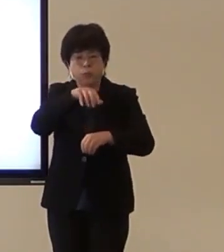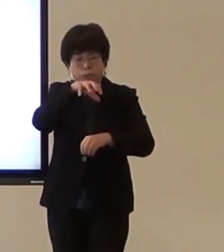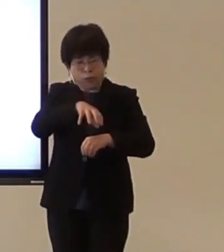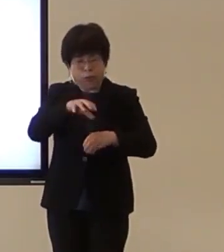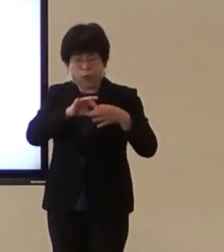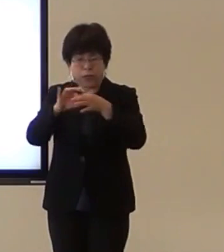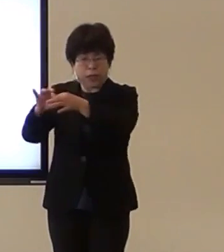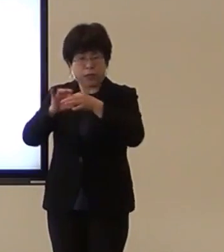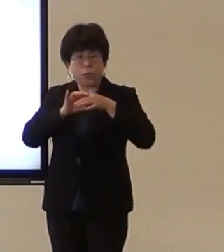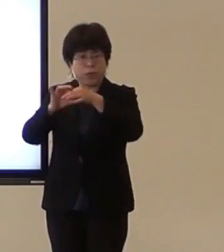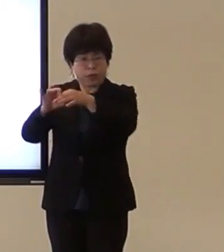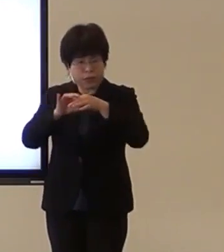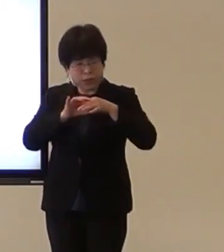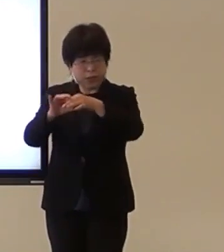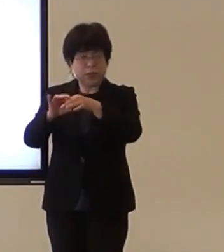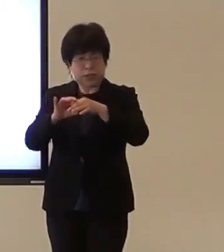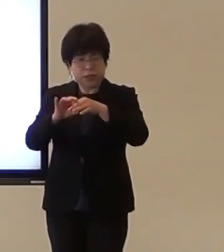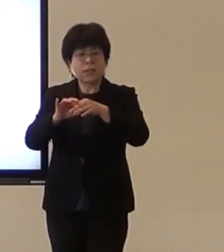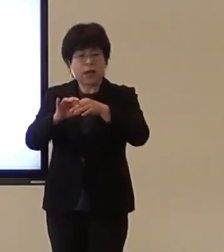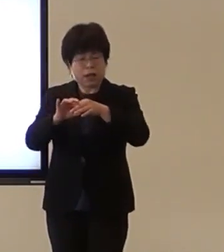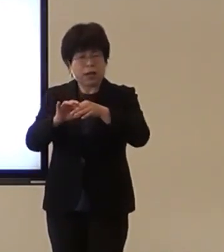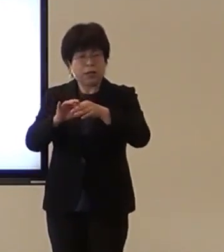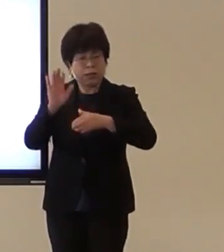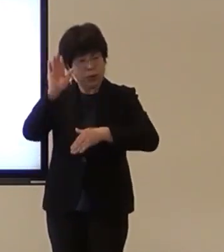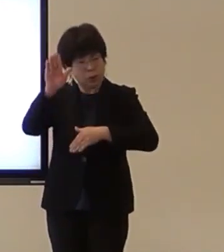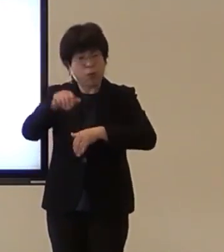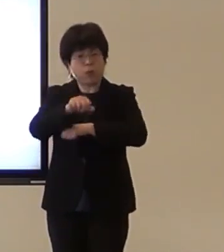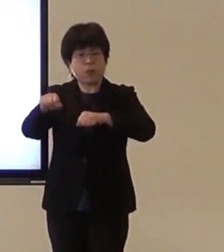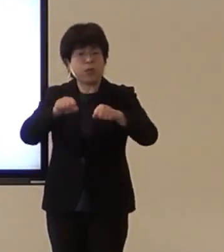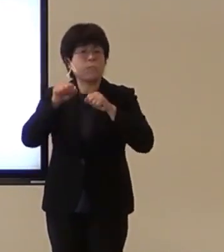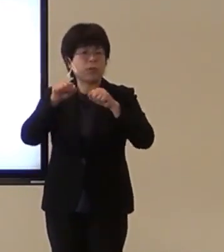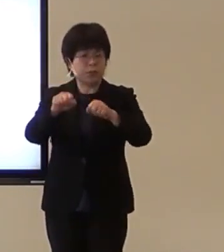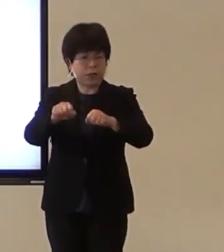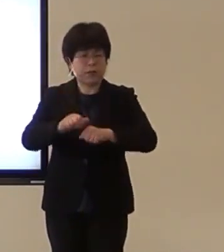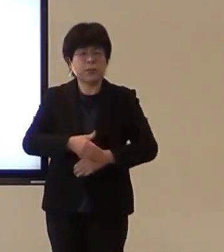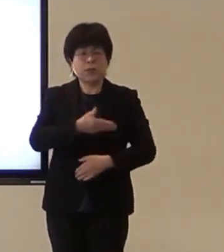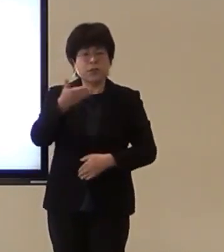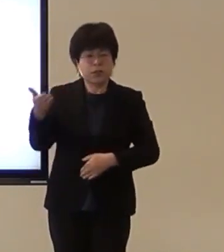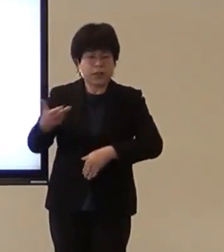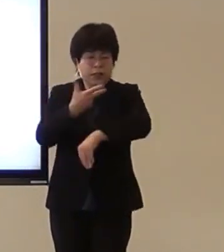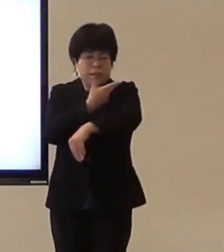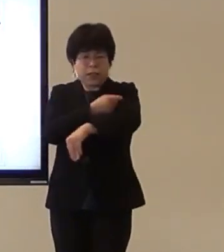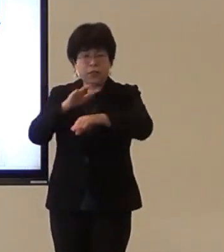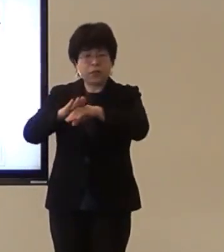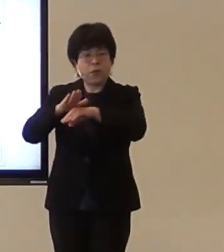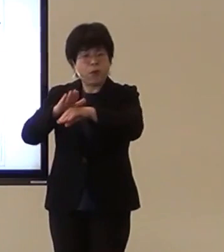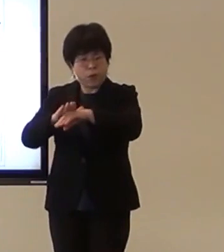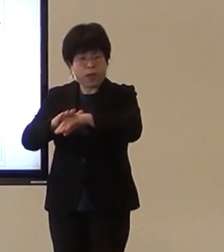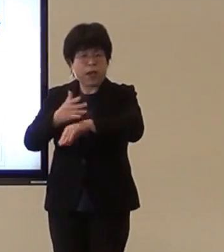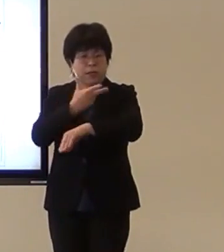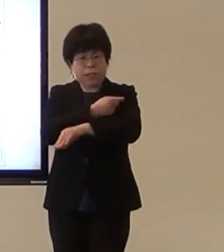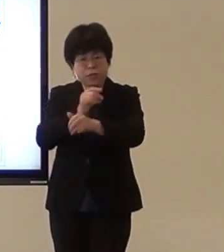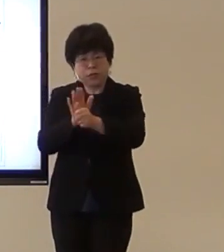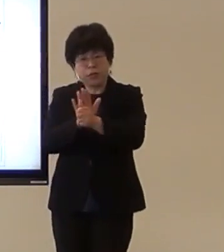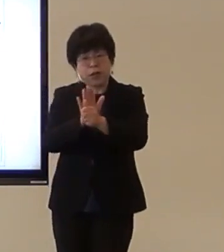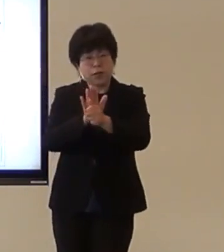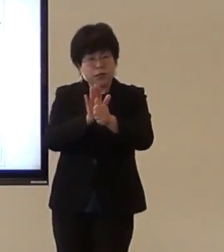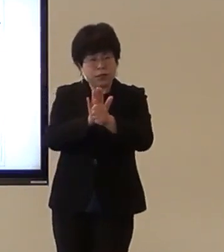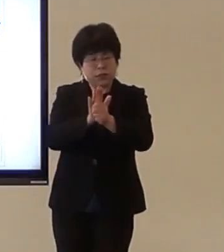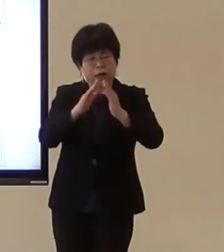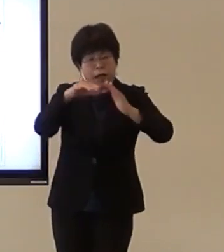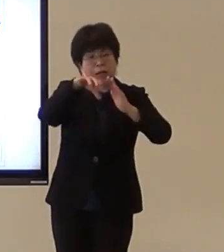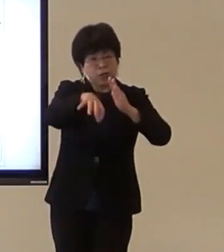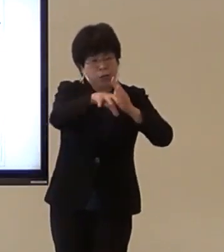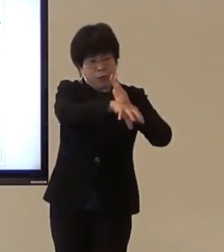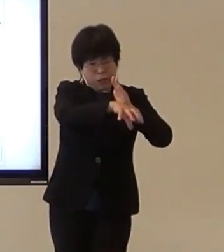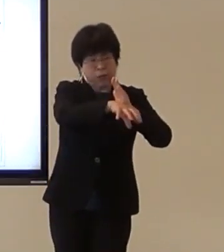ら全庁体制で取り組んでまいります。次に接種方法や接種会場の確保など接